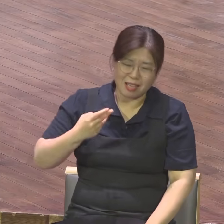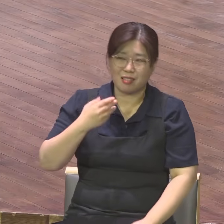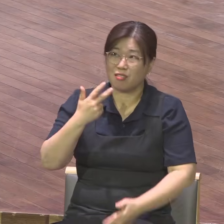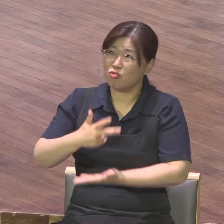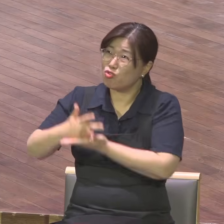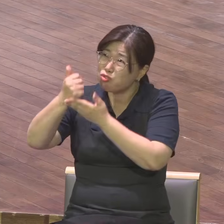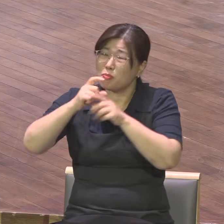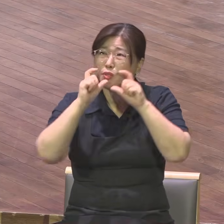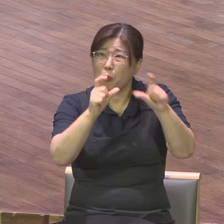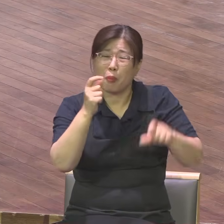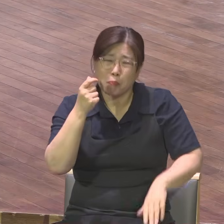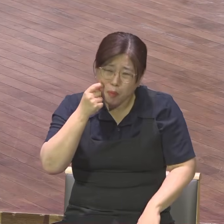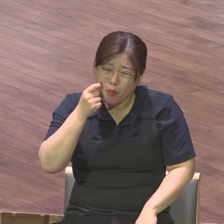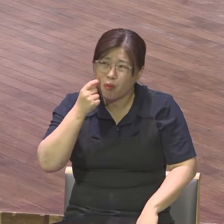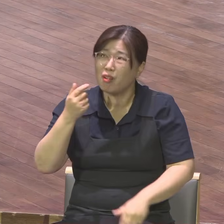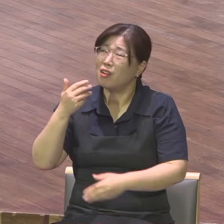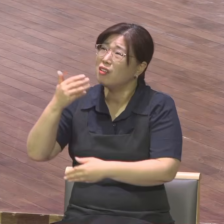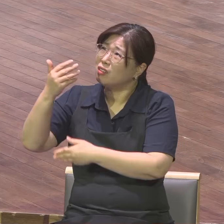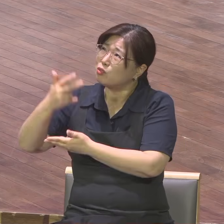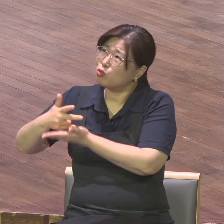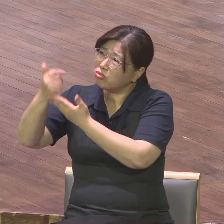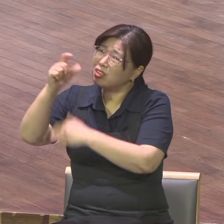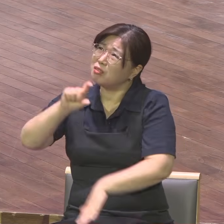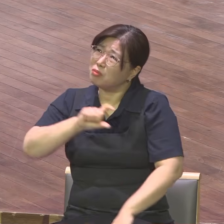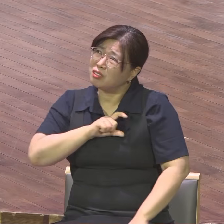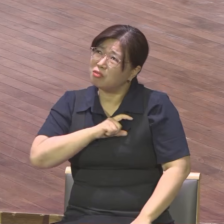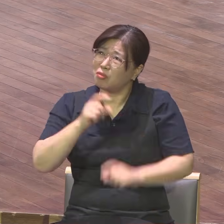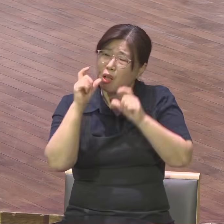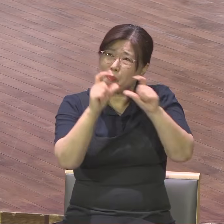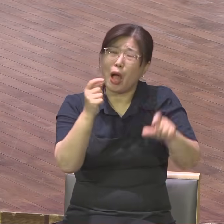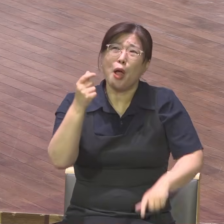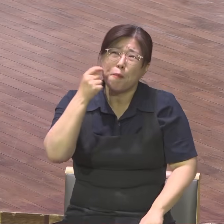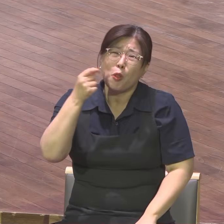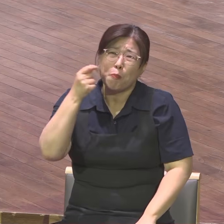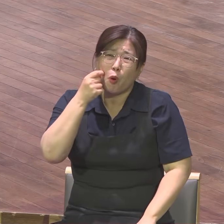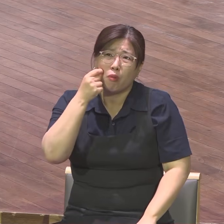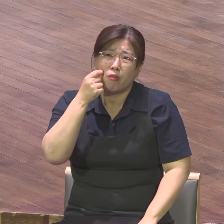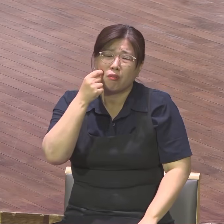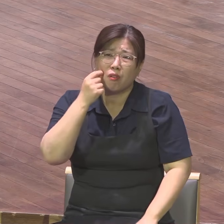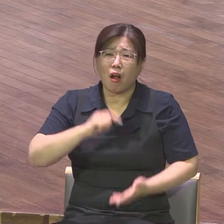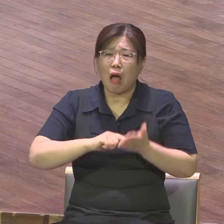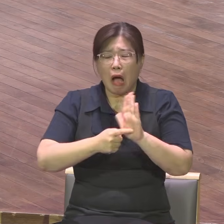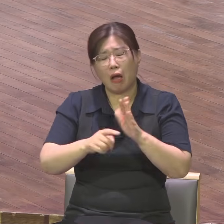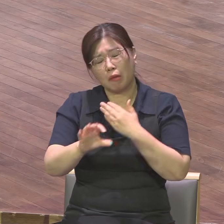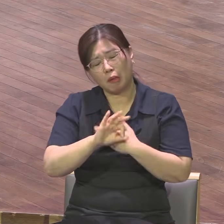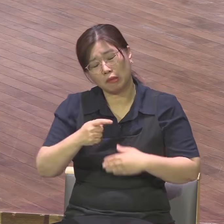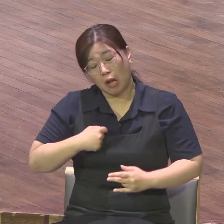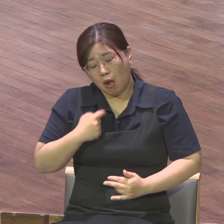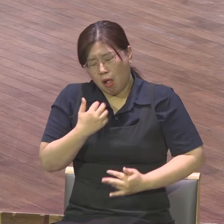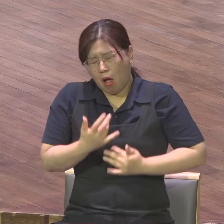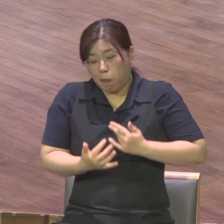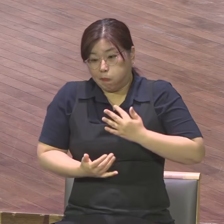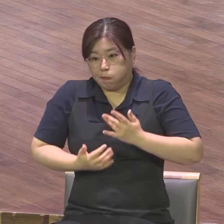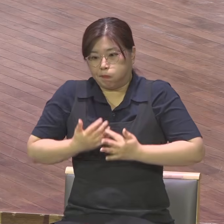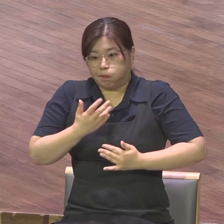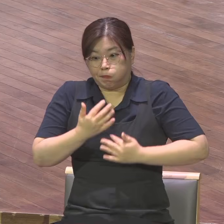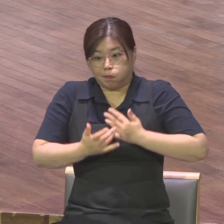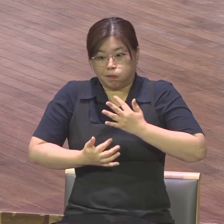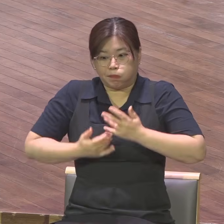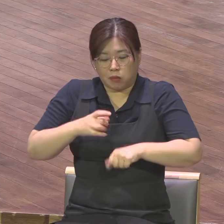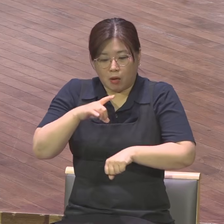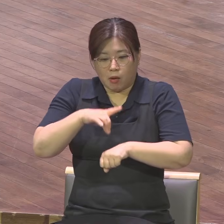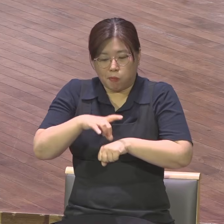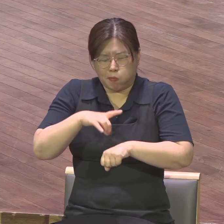그의 이름으로 말하지 아니하리라 하면 나의 마음이 불붙는 것 같아서 골수에 사무치니 답답하여 견딜